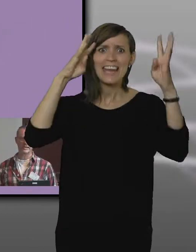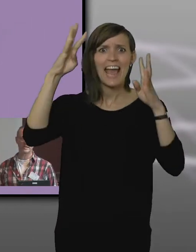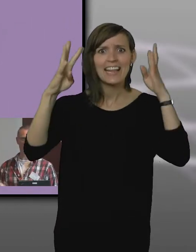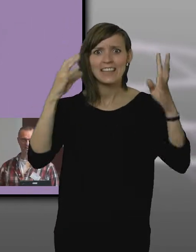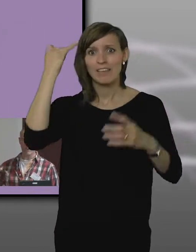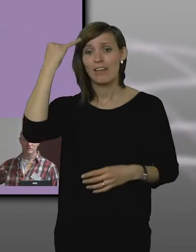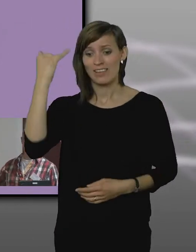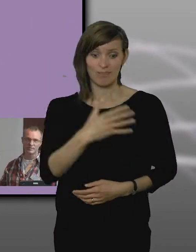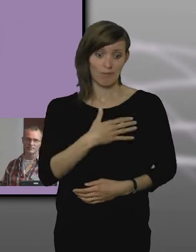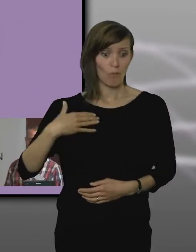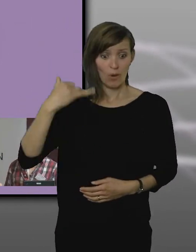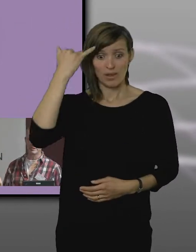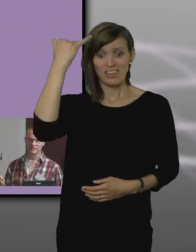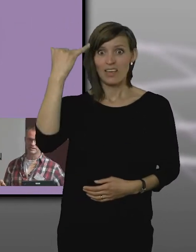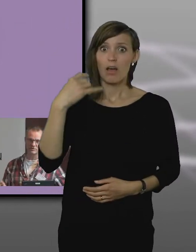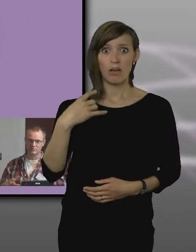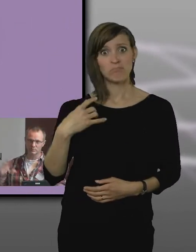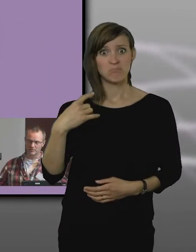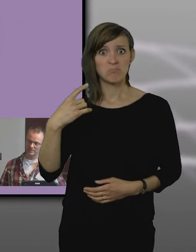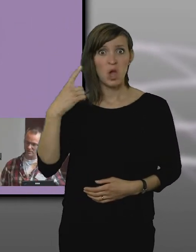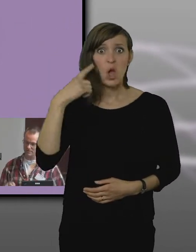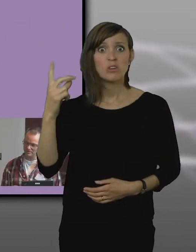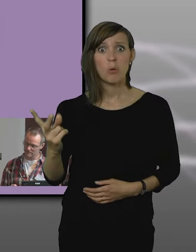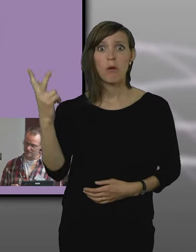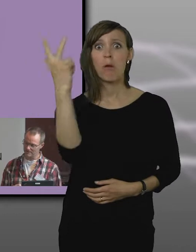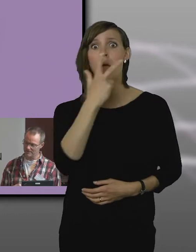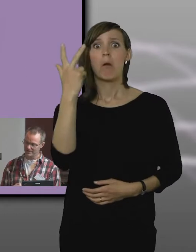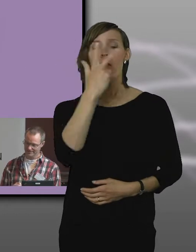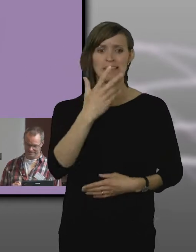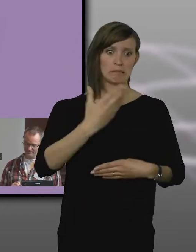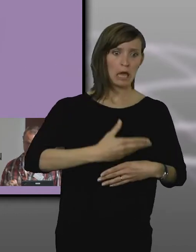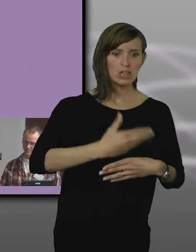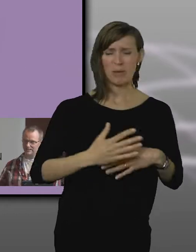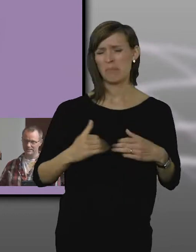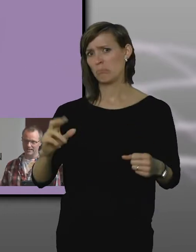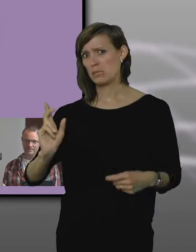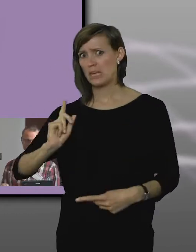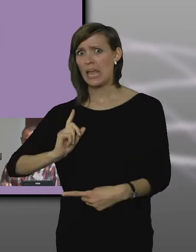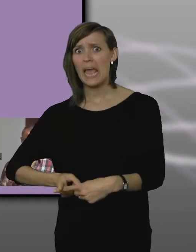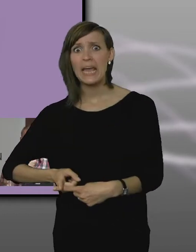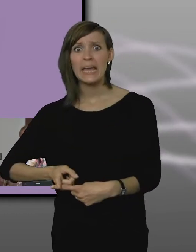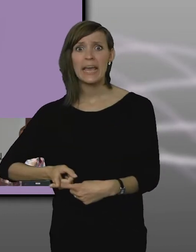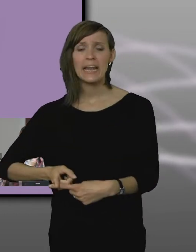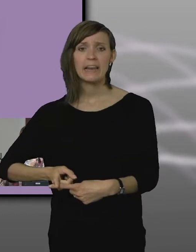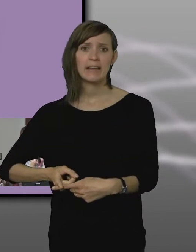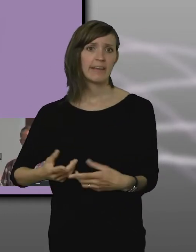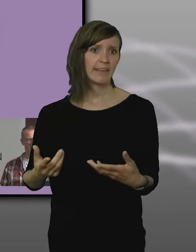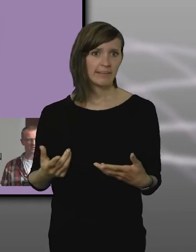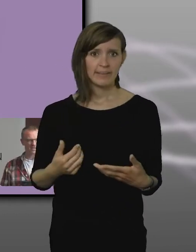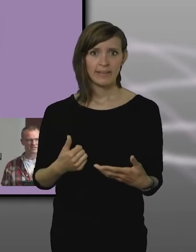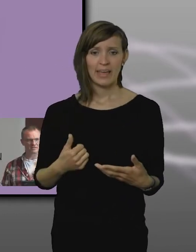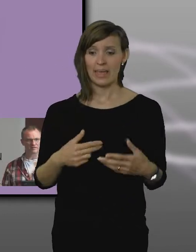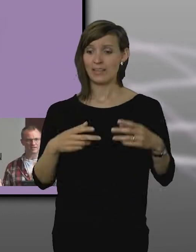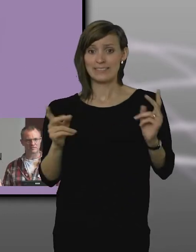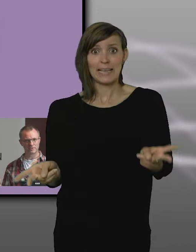väldigt enkel. Den låter fin, kanske för att det är stort med teater och sådär, men... Det är ju väldigt enkelt. Det är ju bara att överföra. Det är som